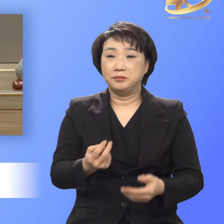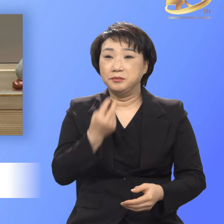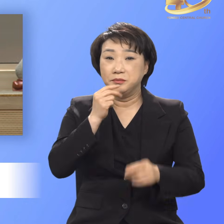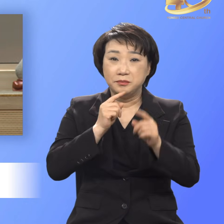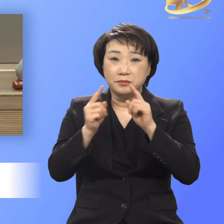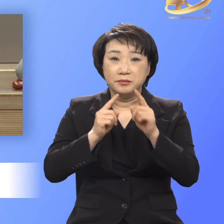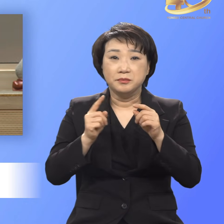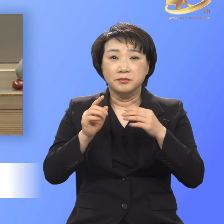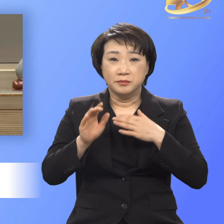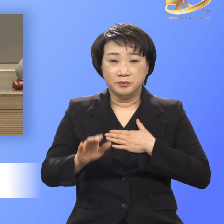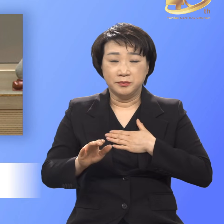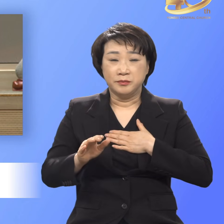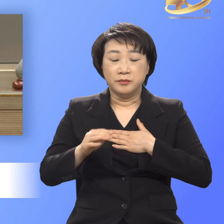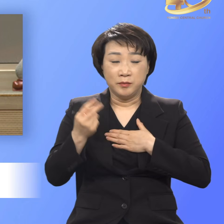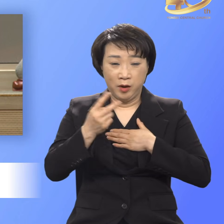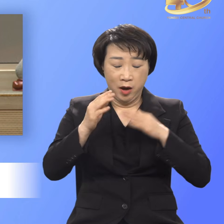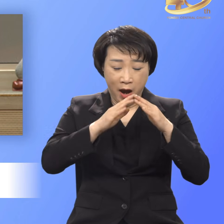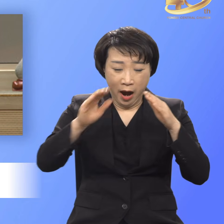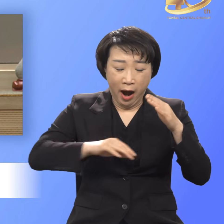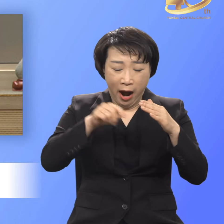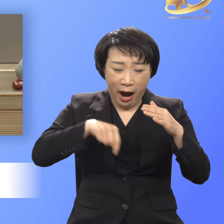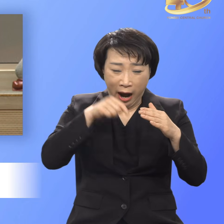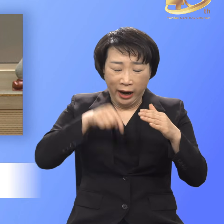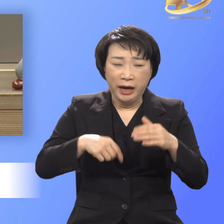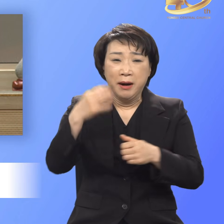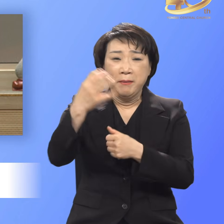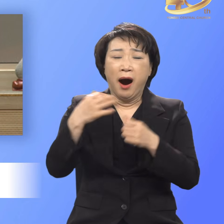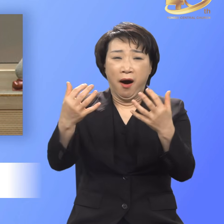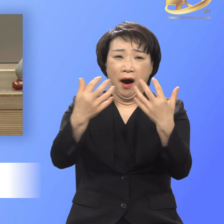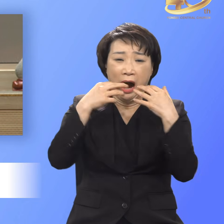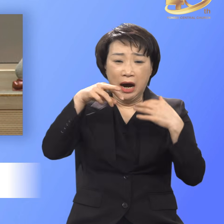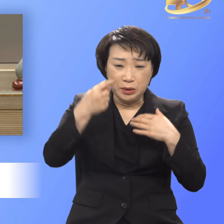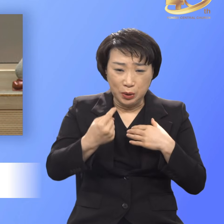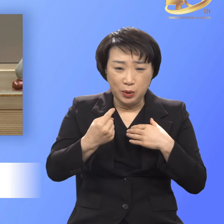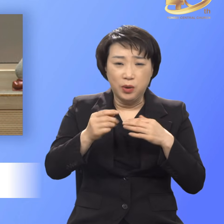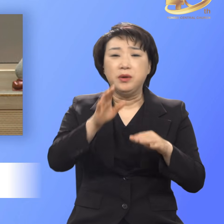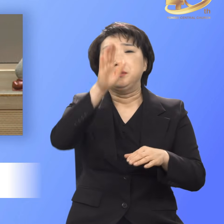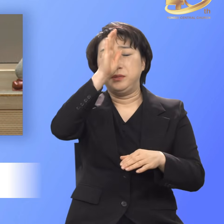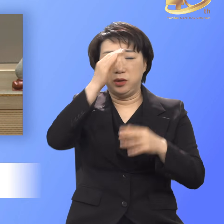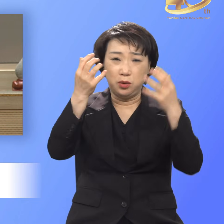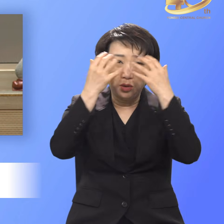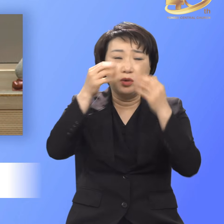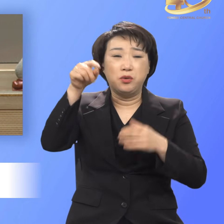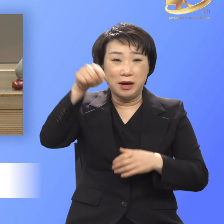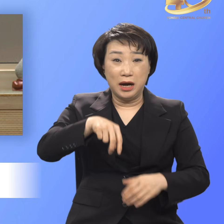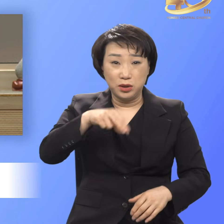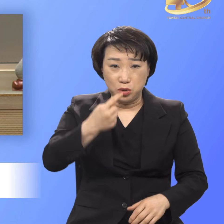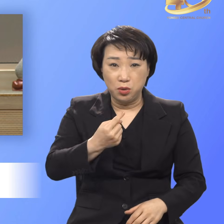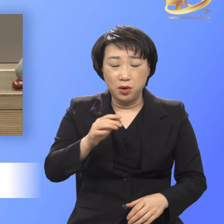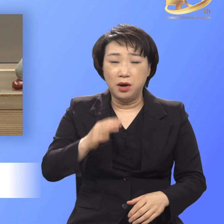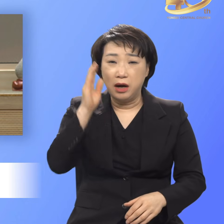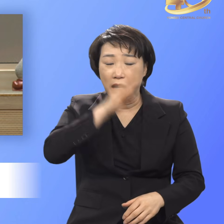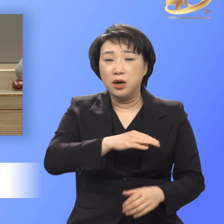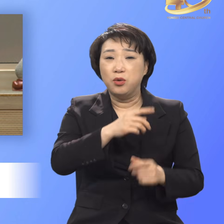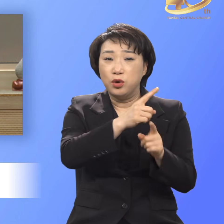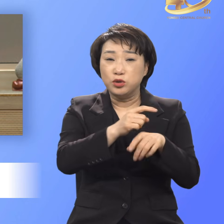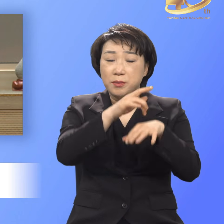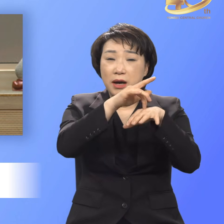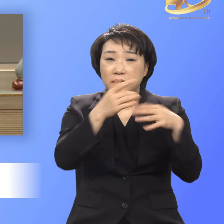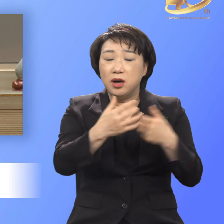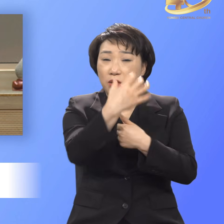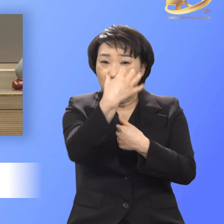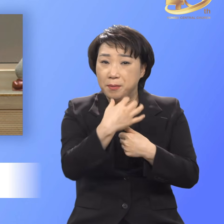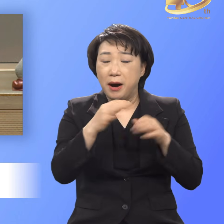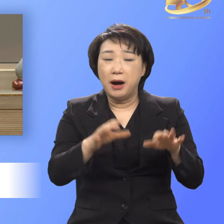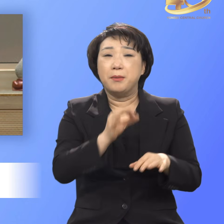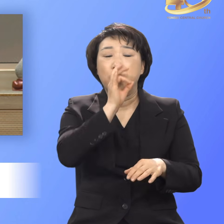생명의 말씀이 나와 내 가정 안에 핍박이 와도, 질병의 고통이 있어도, 흉악의 원수의 결박이